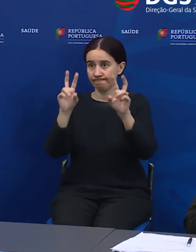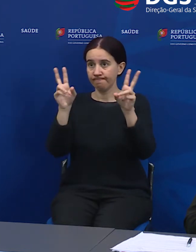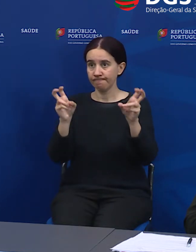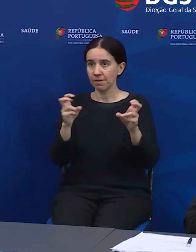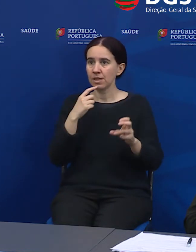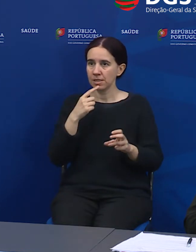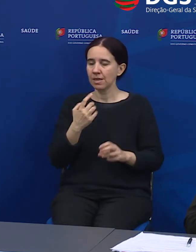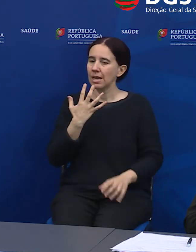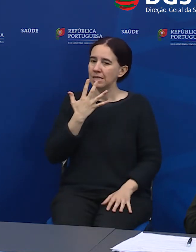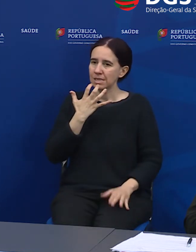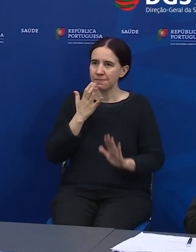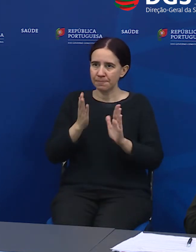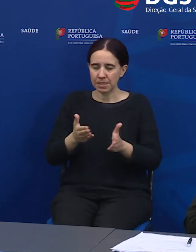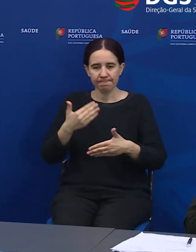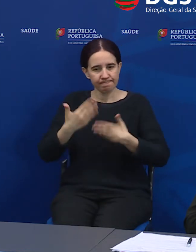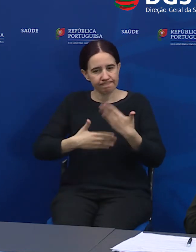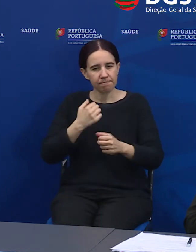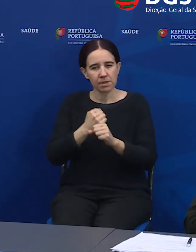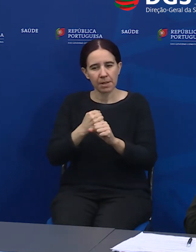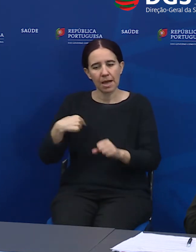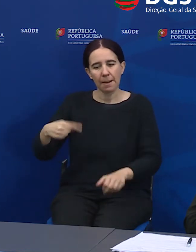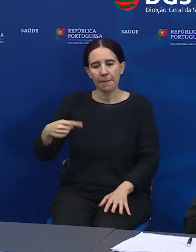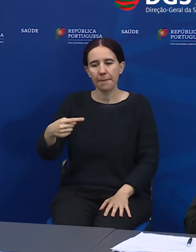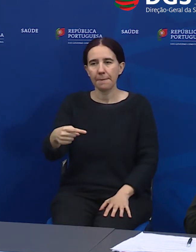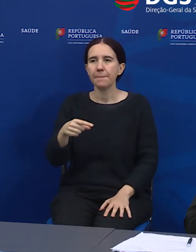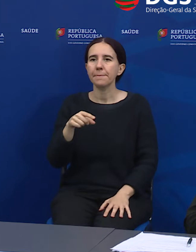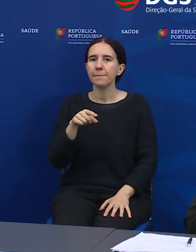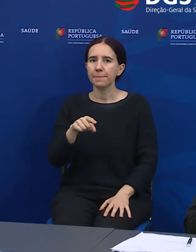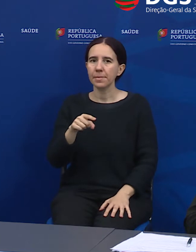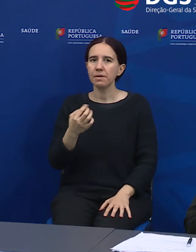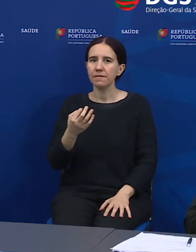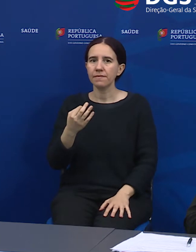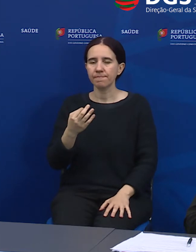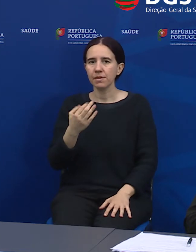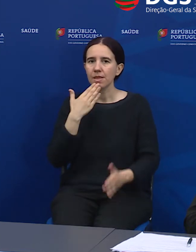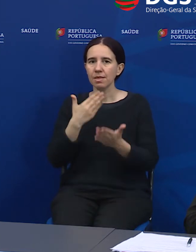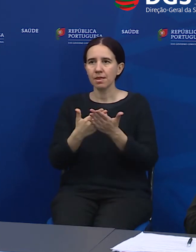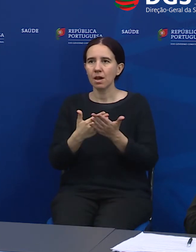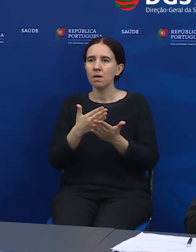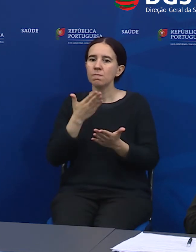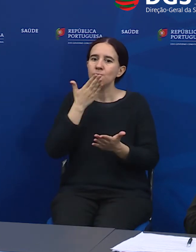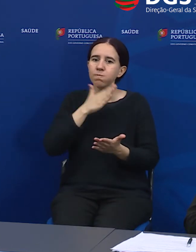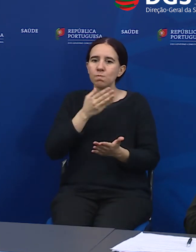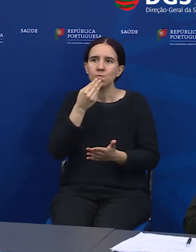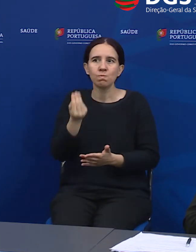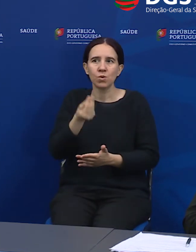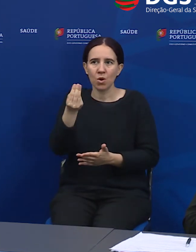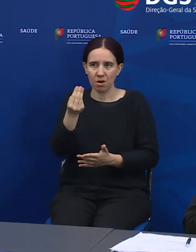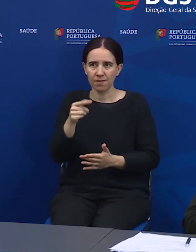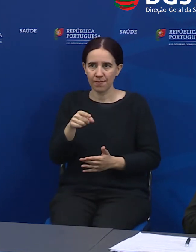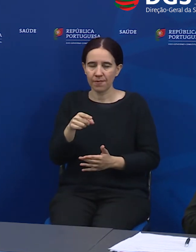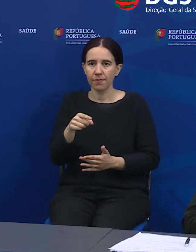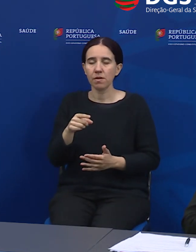isso é vamos ser cautelosos vamos continuar a trabalhar dia a dia para termos os melhores alto campos possíveis